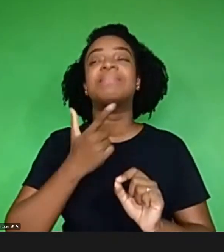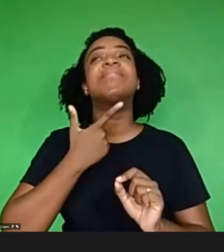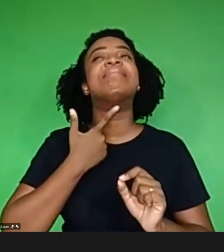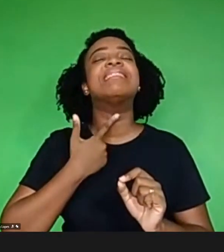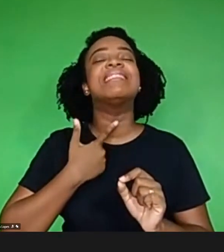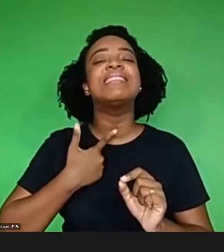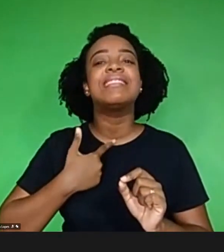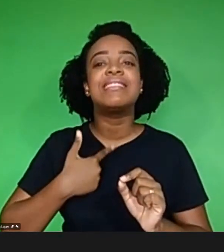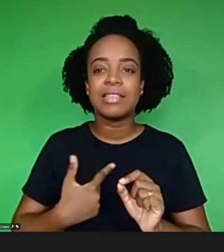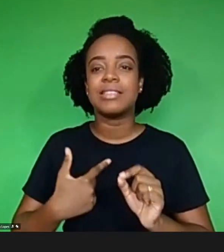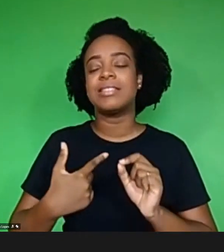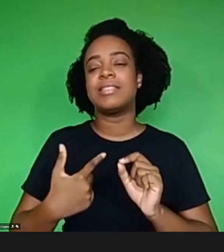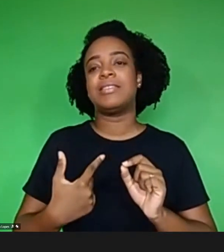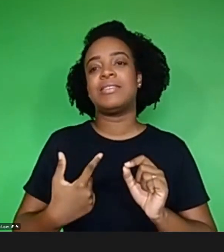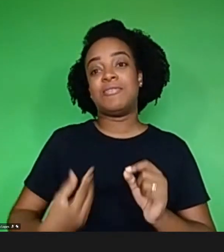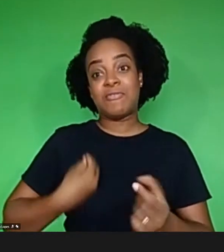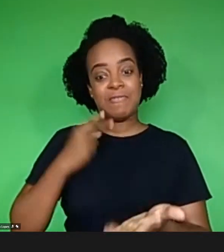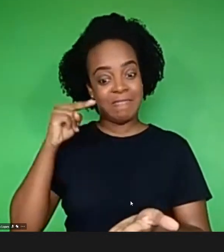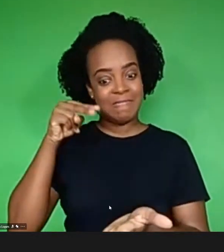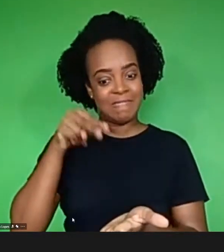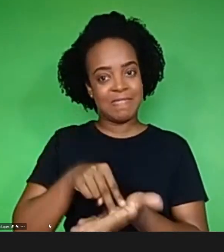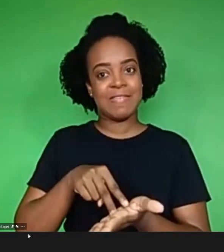estar presente.